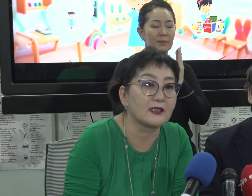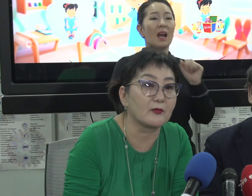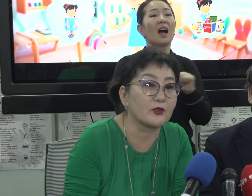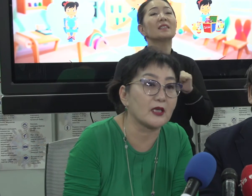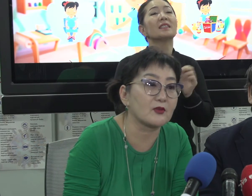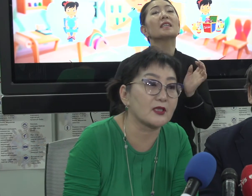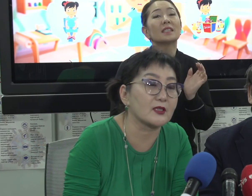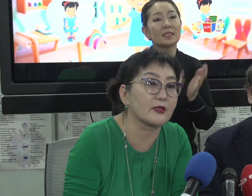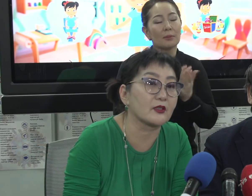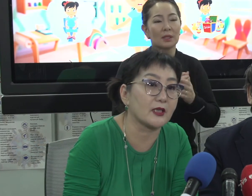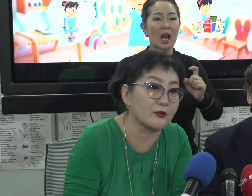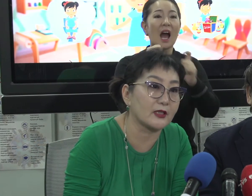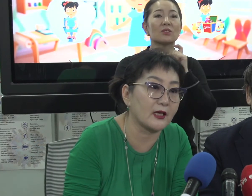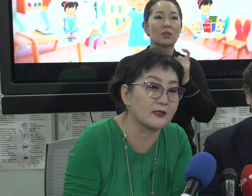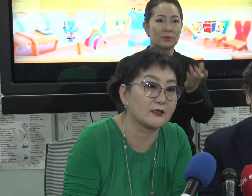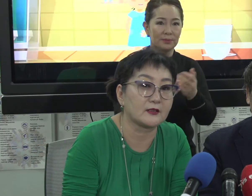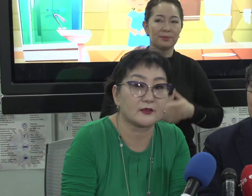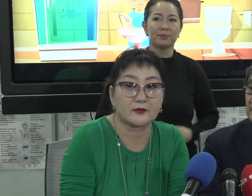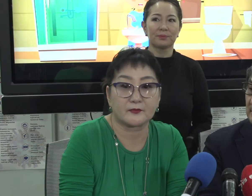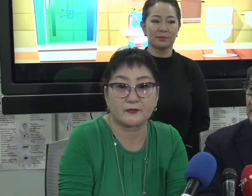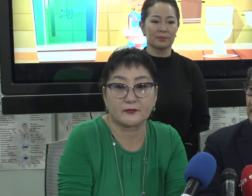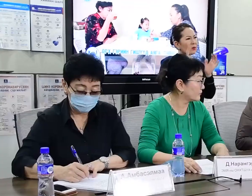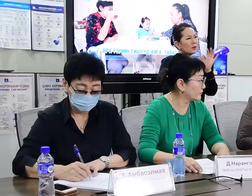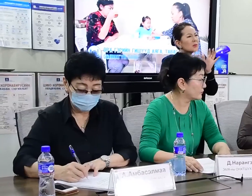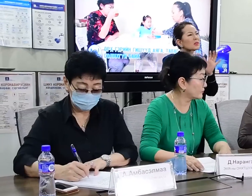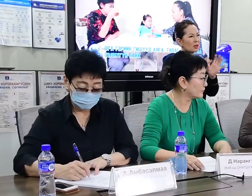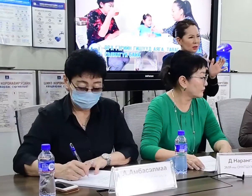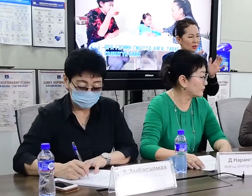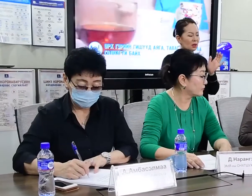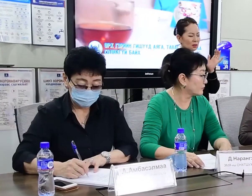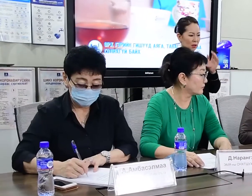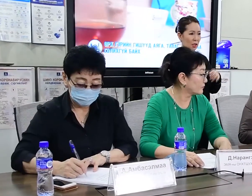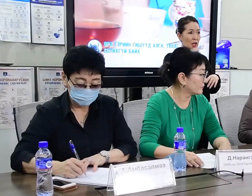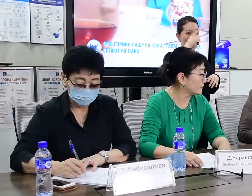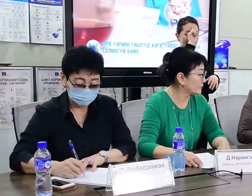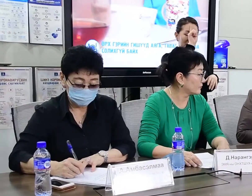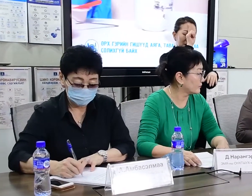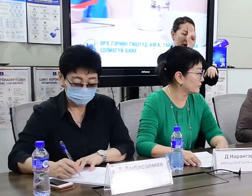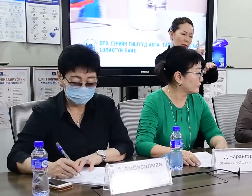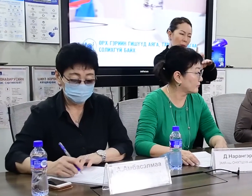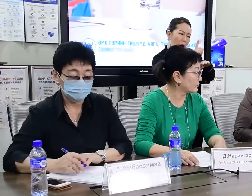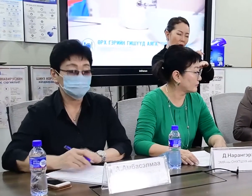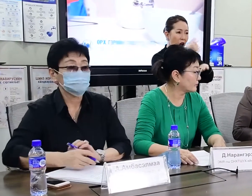Ингээд та бүхний асуусан асуултанд одоо хариулъя. Хариу нь. Энд орж байгаа нэг өөрчлөлт бол